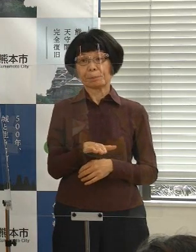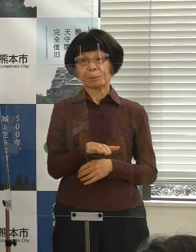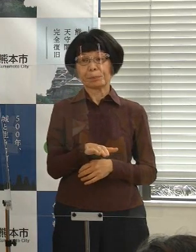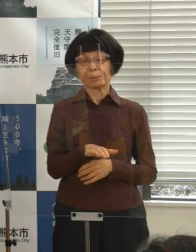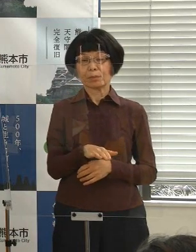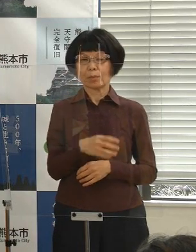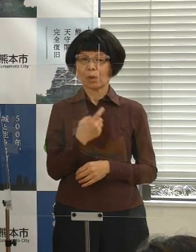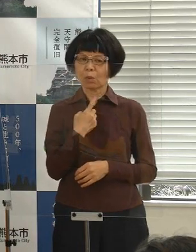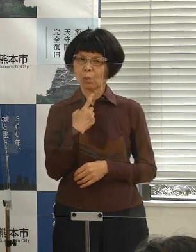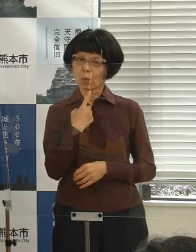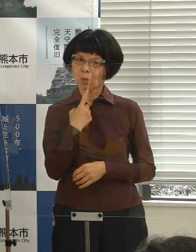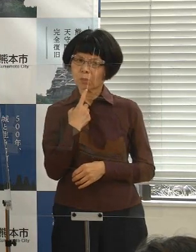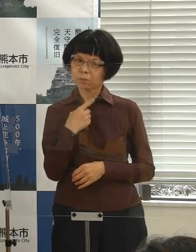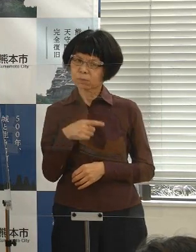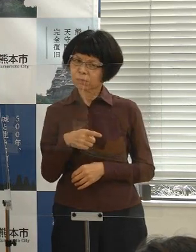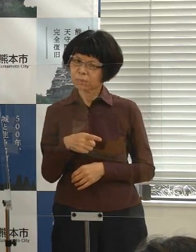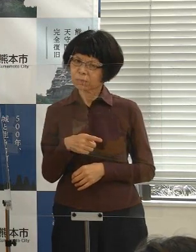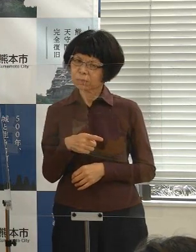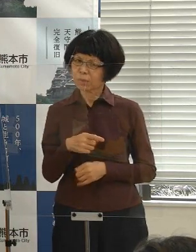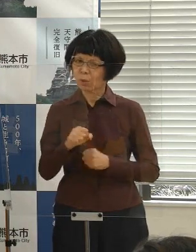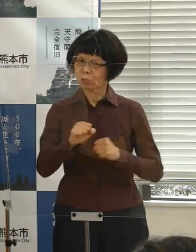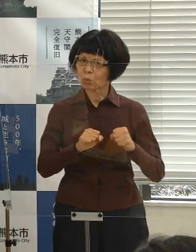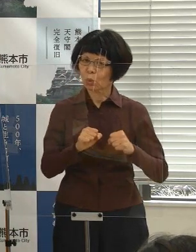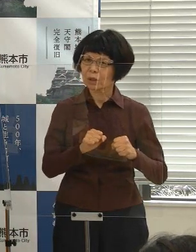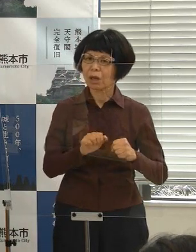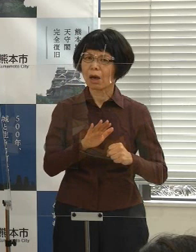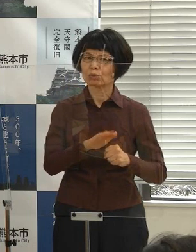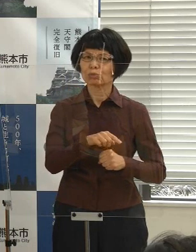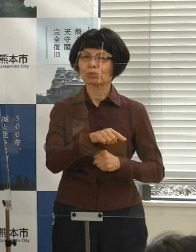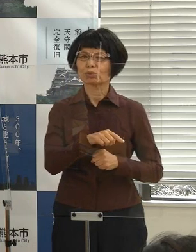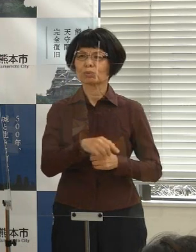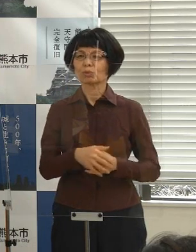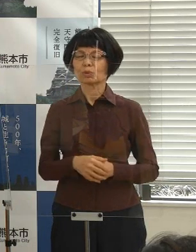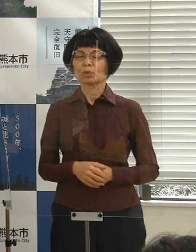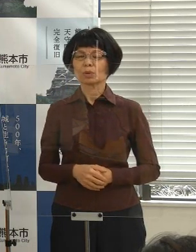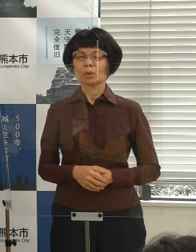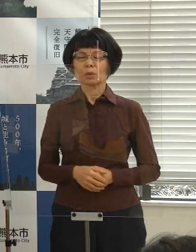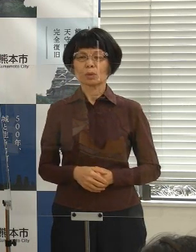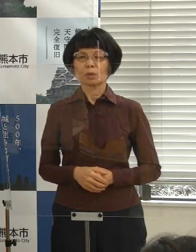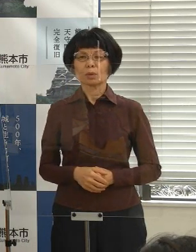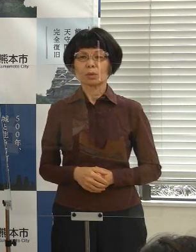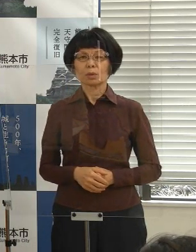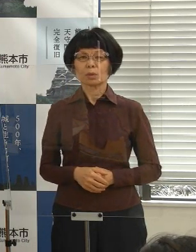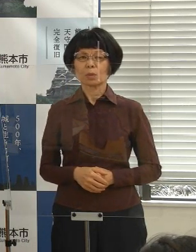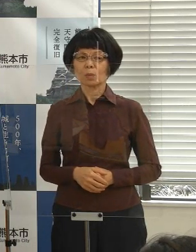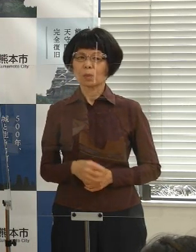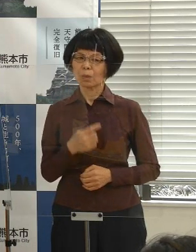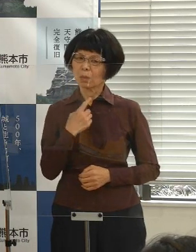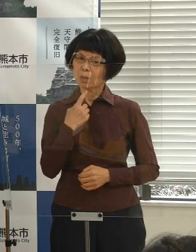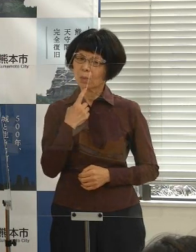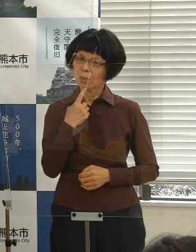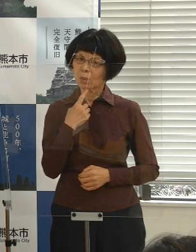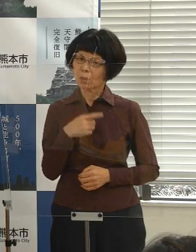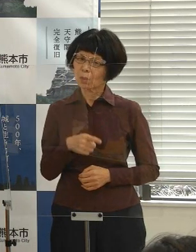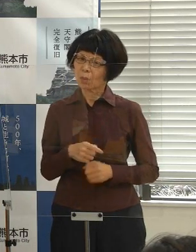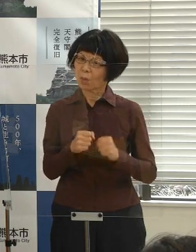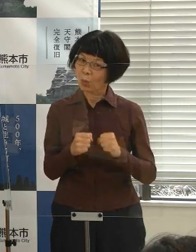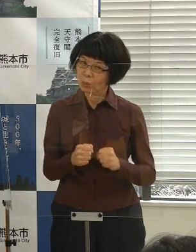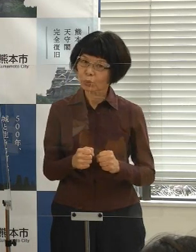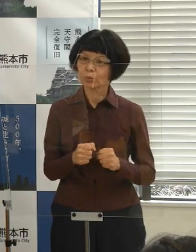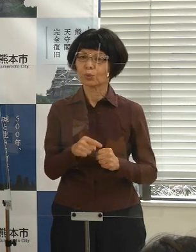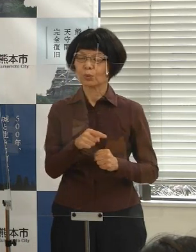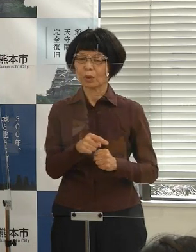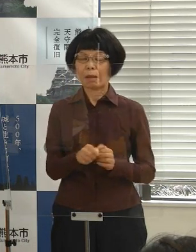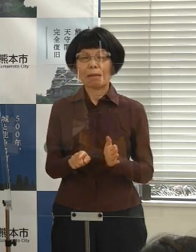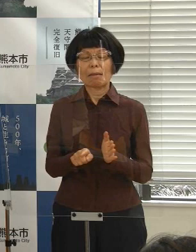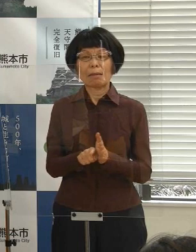な動きあるいは不審な方がいらっしゃった場合にはですね、やっぱり早く